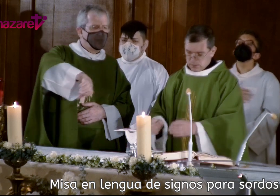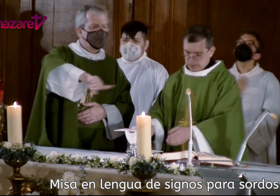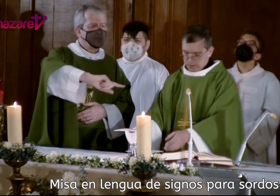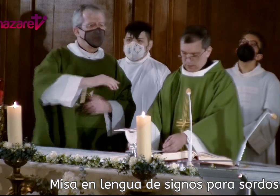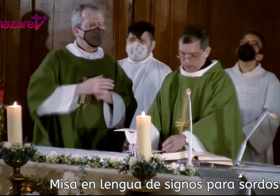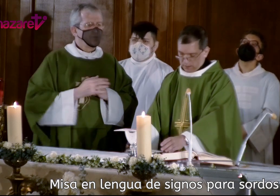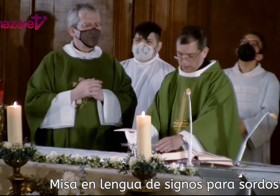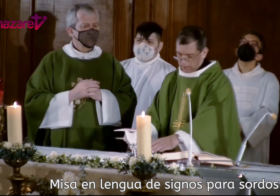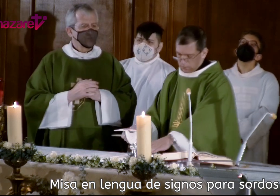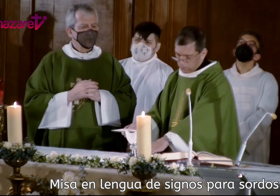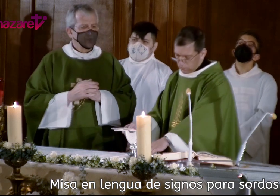de